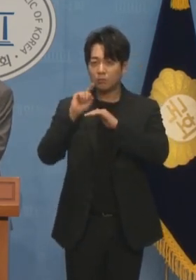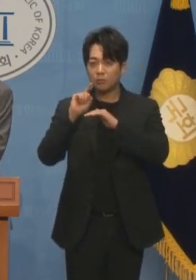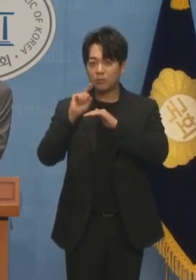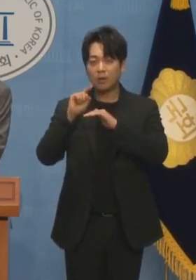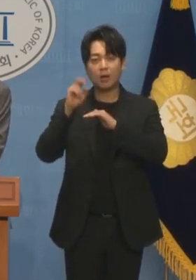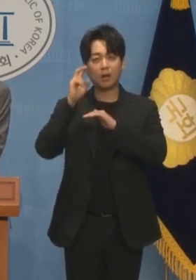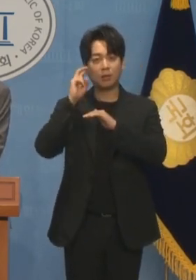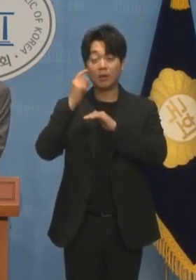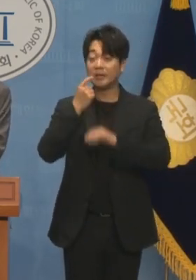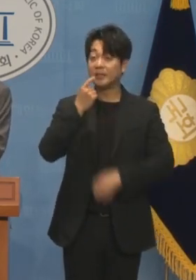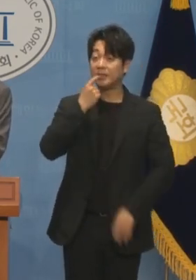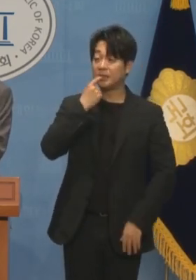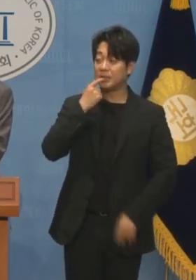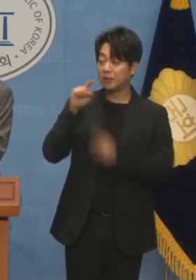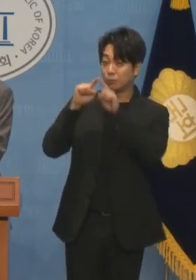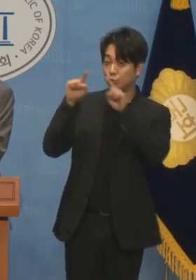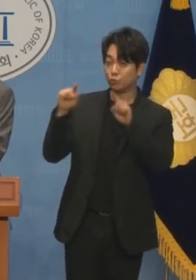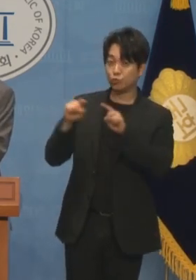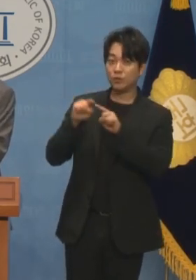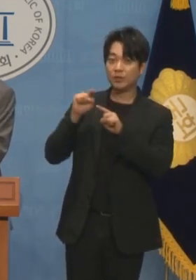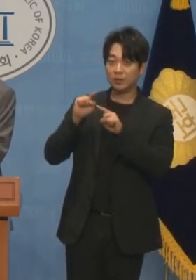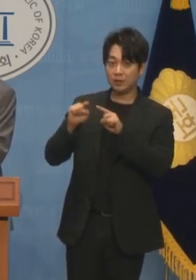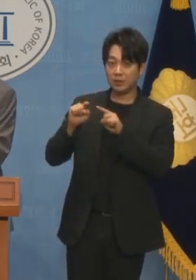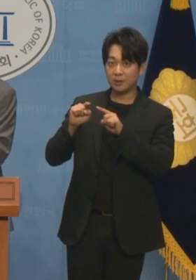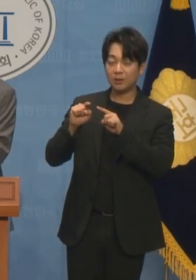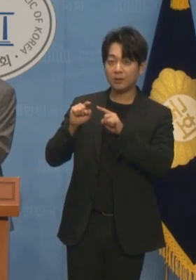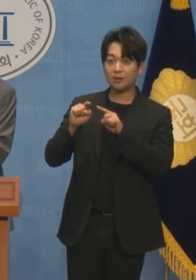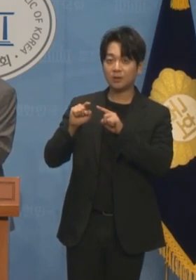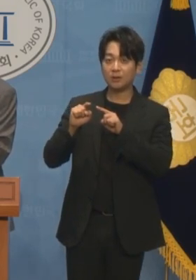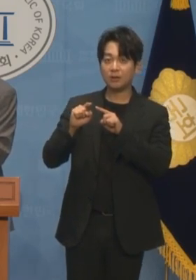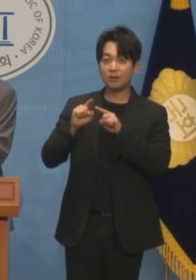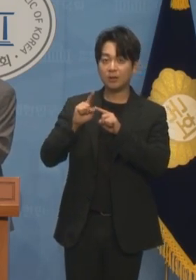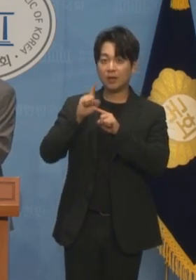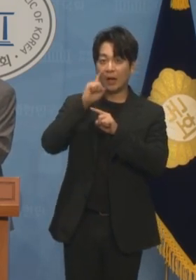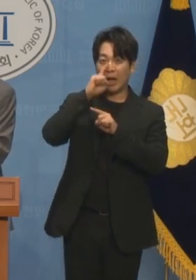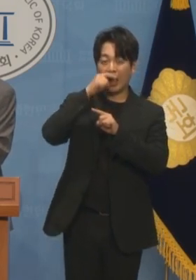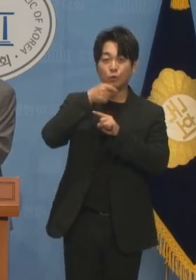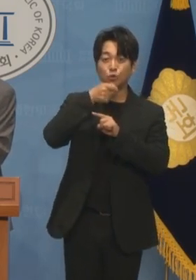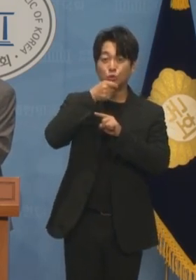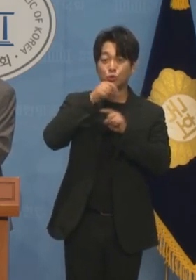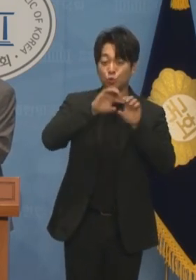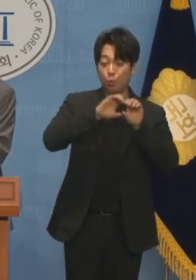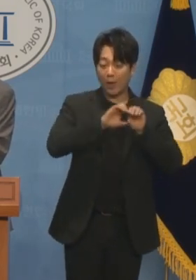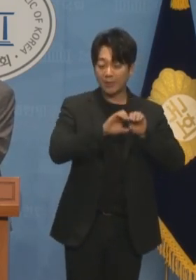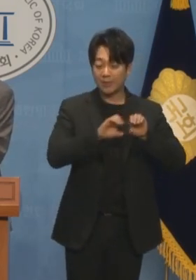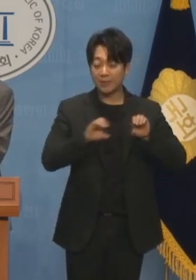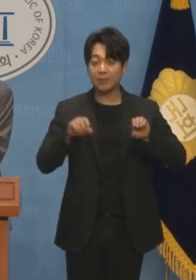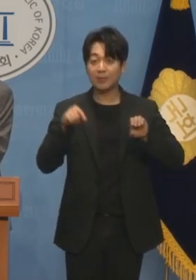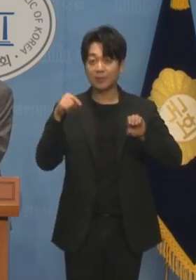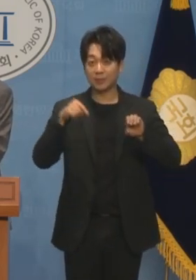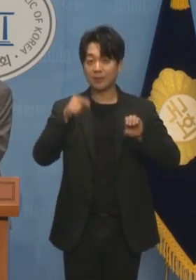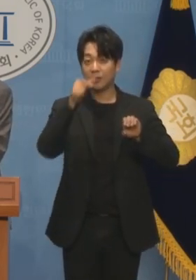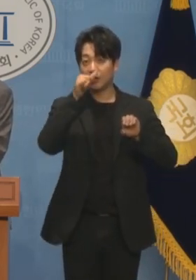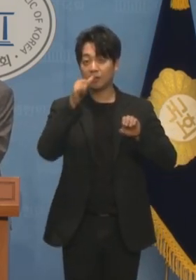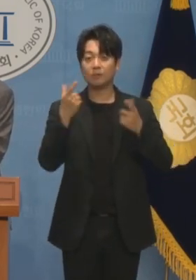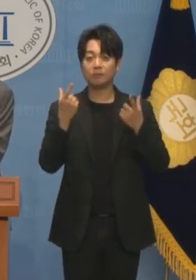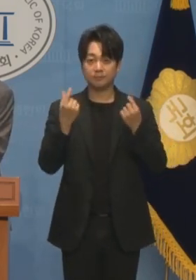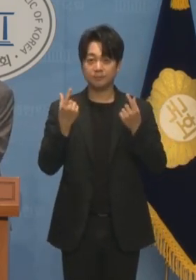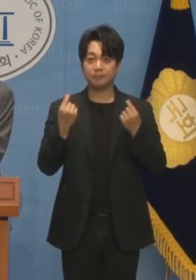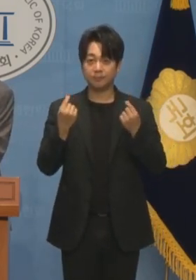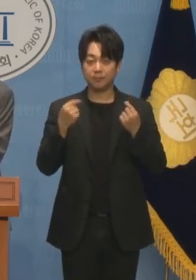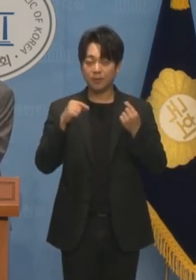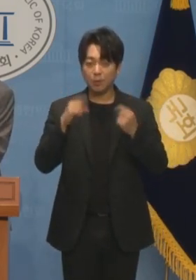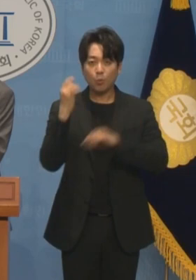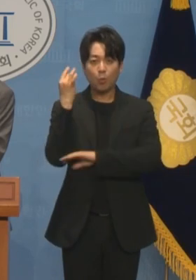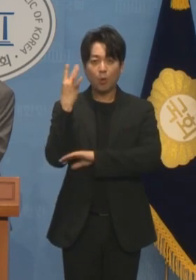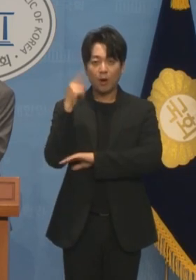부분이 그 하수관 있지 않습니까? 하수관은 원래 가로로 묻어서 하수가 통로 이렇게 흐르게 해야